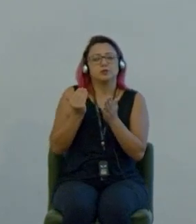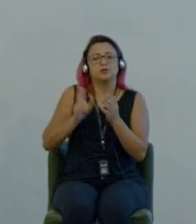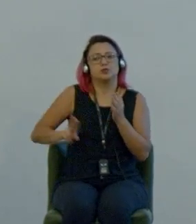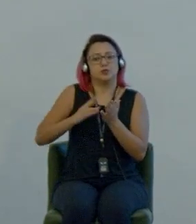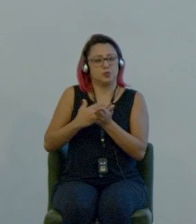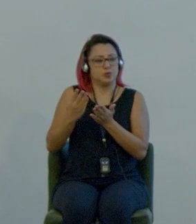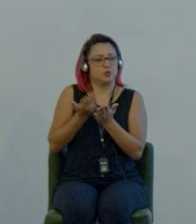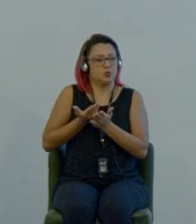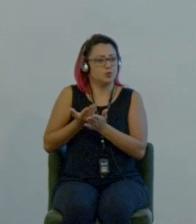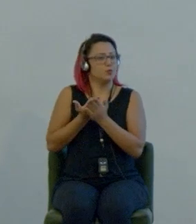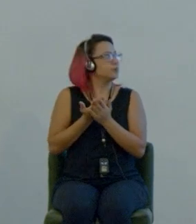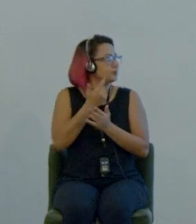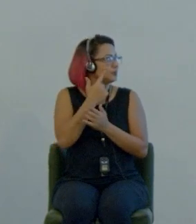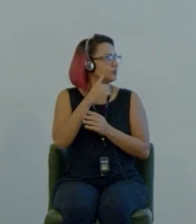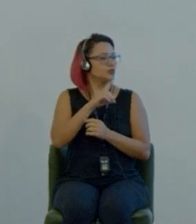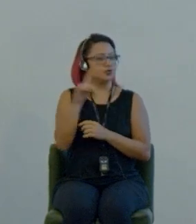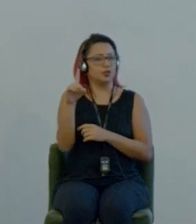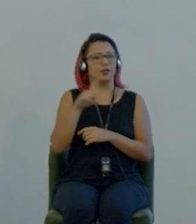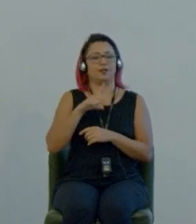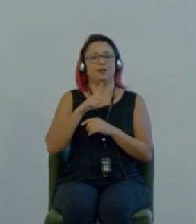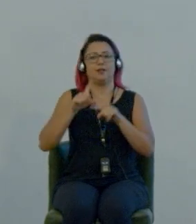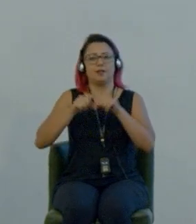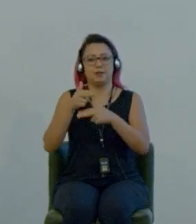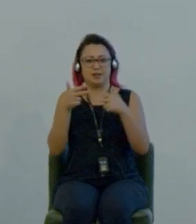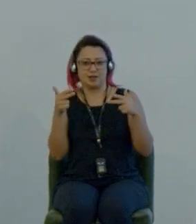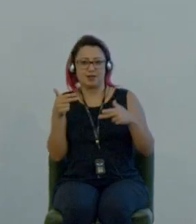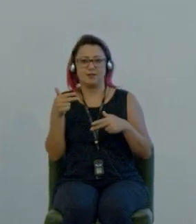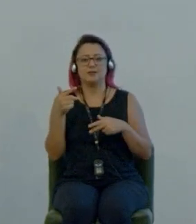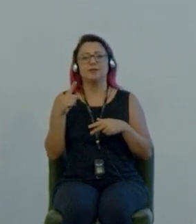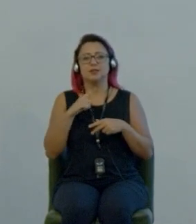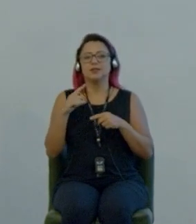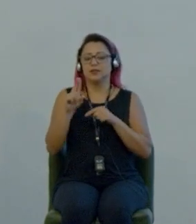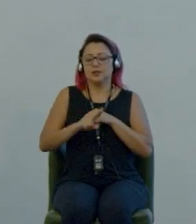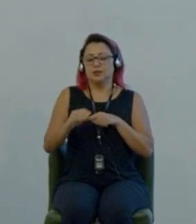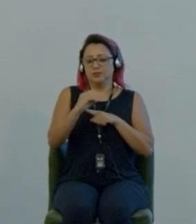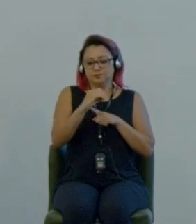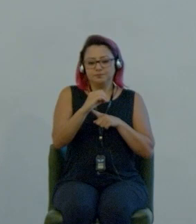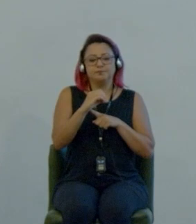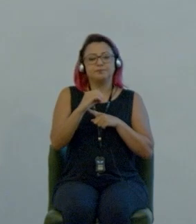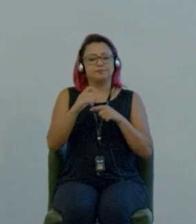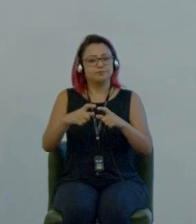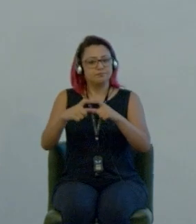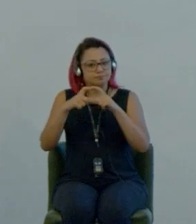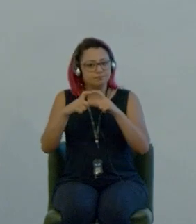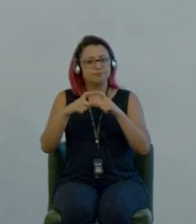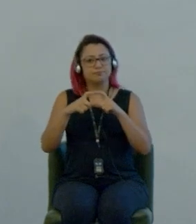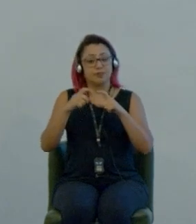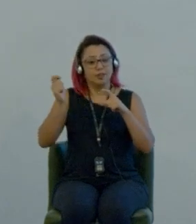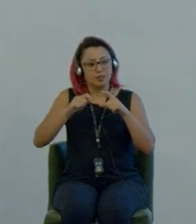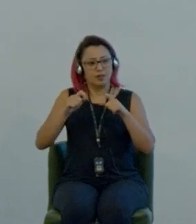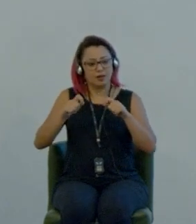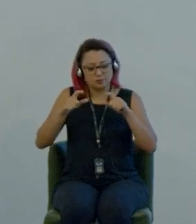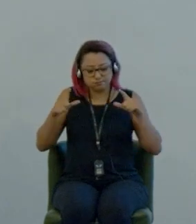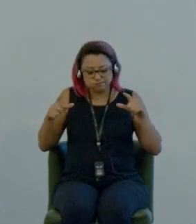haut à droite où il montre ses instruments. Il dit, regardez, moi, mon microscope, c'est ça, ma lentille, c'est ça. C'est la première planche de Micrographia.